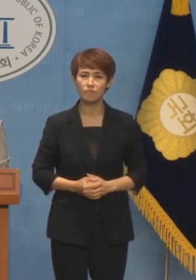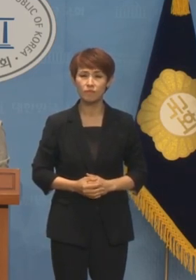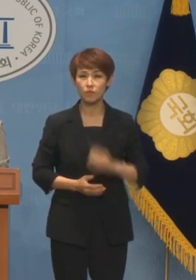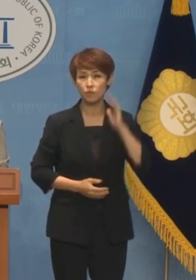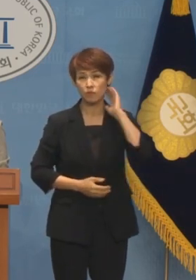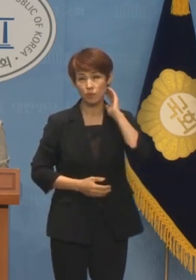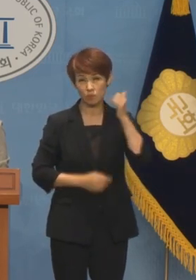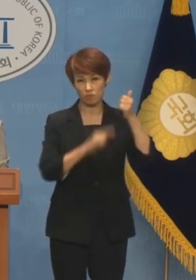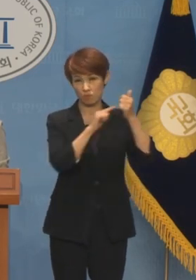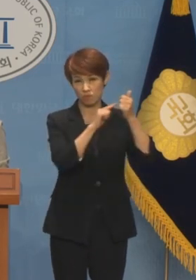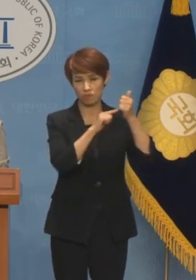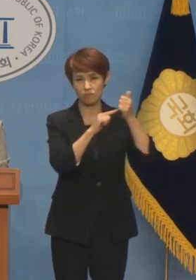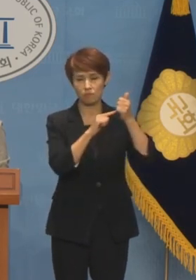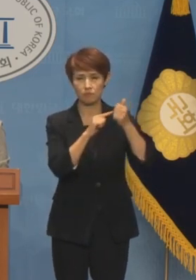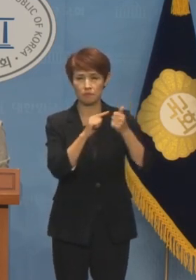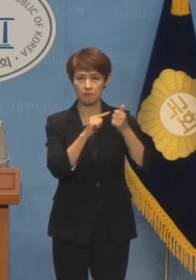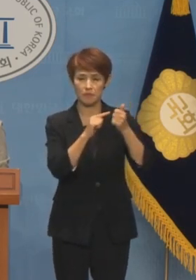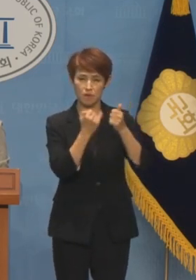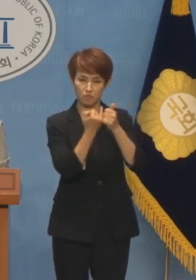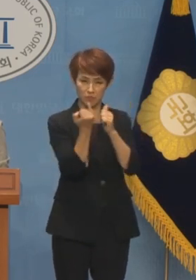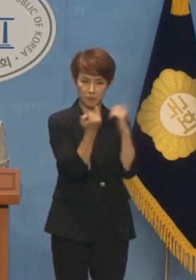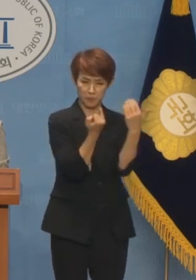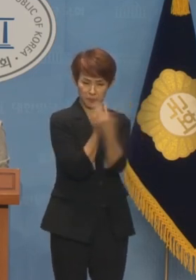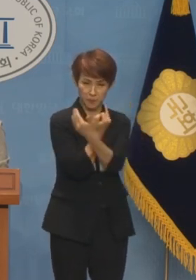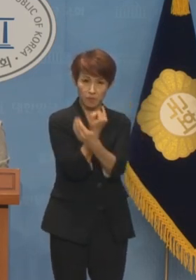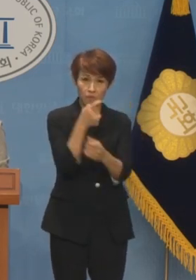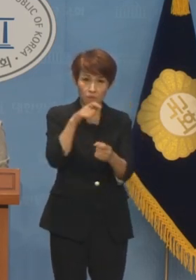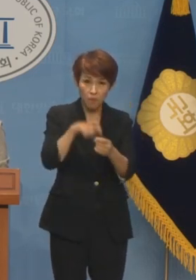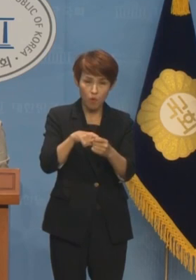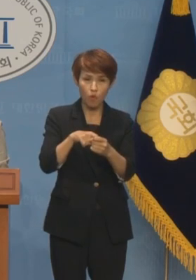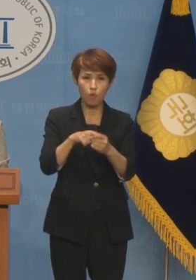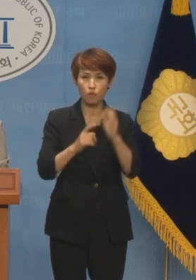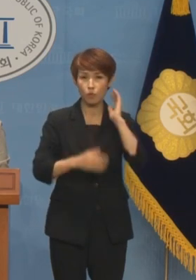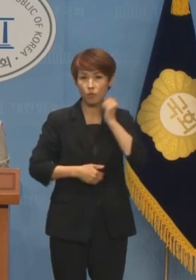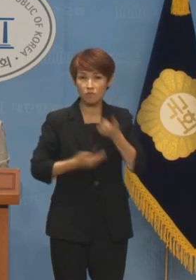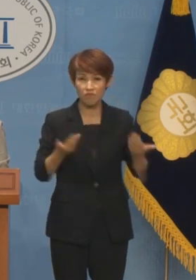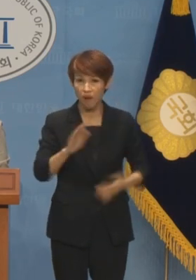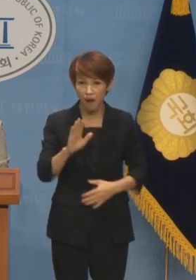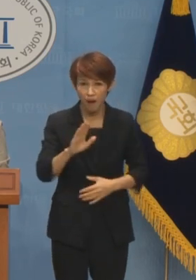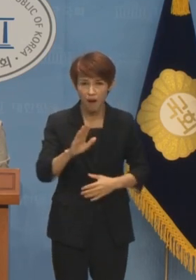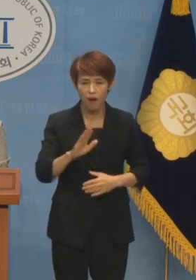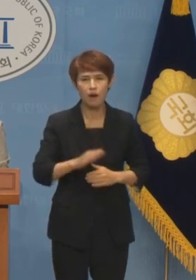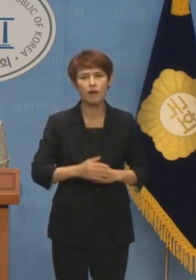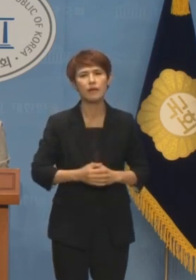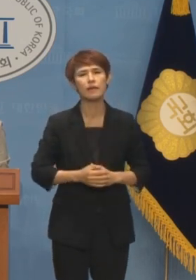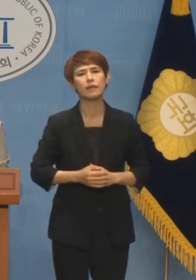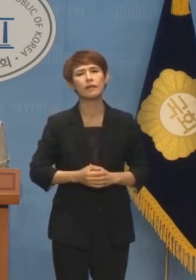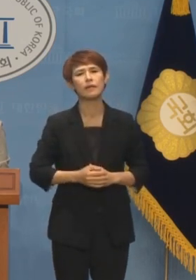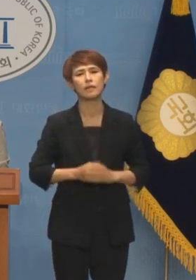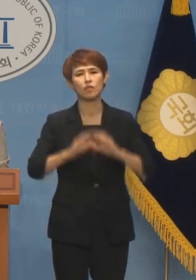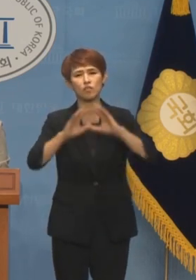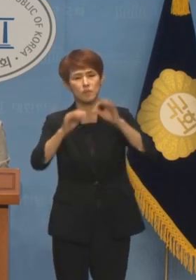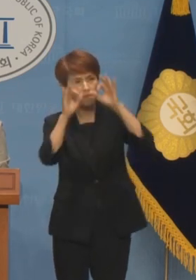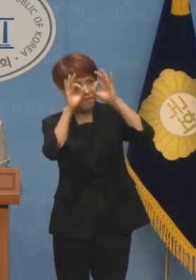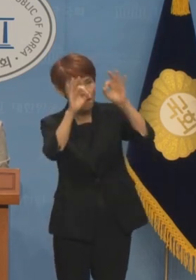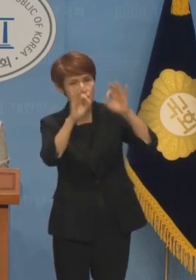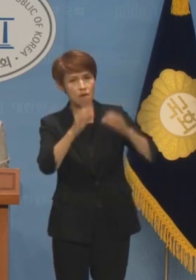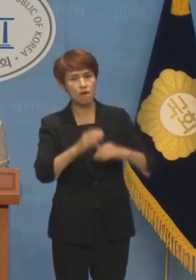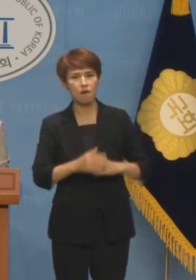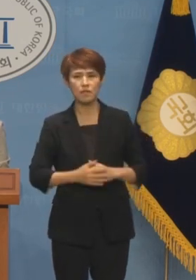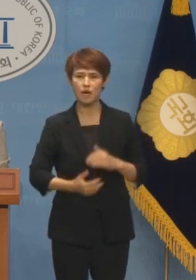윤석열 대통령은 비리 배우자를 지키기 위해 본분을 저버린 대통령에 대한 국민의